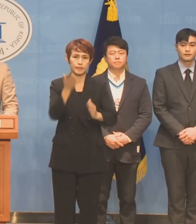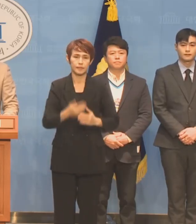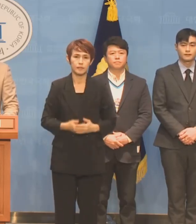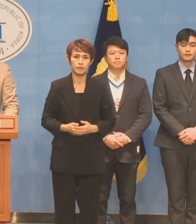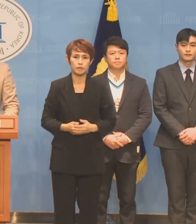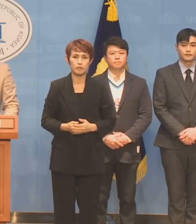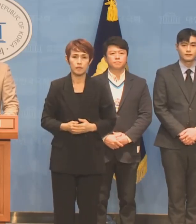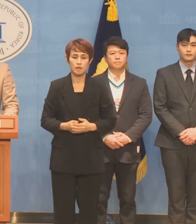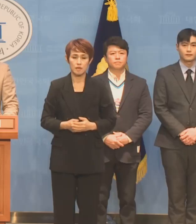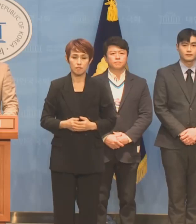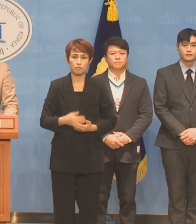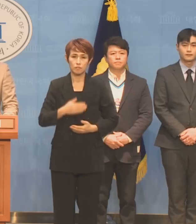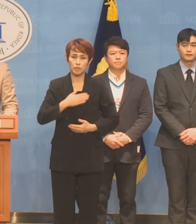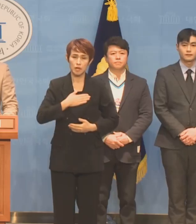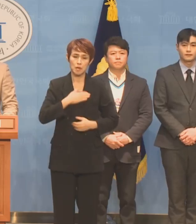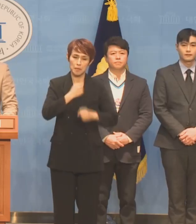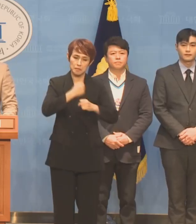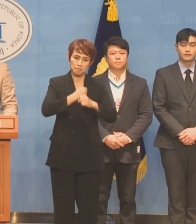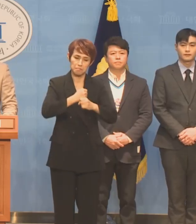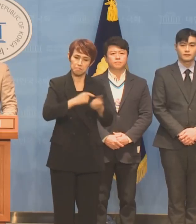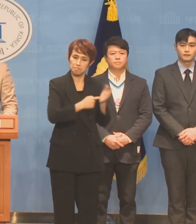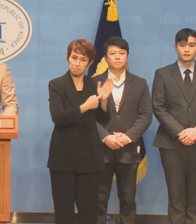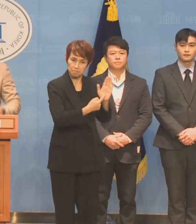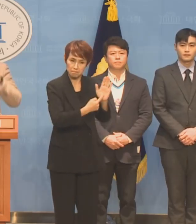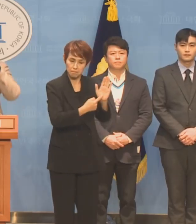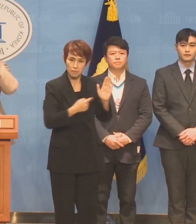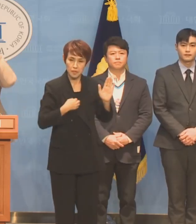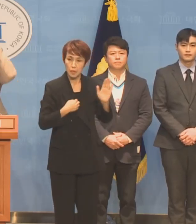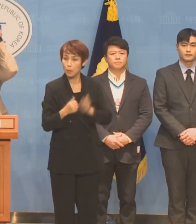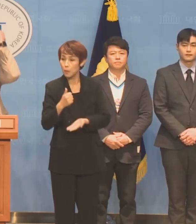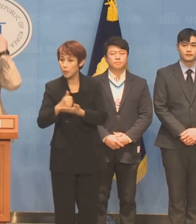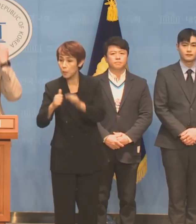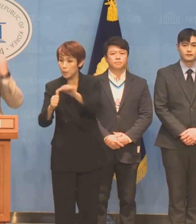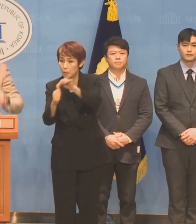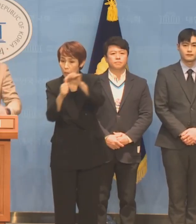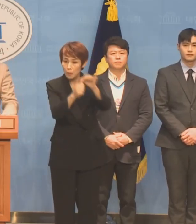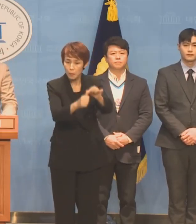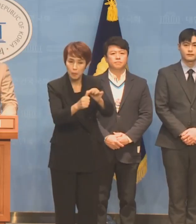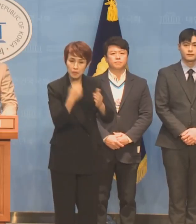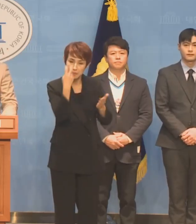본인 출품작을 본인이 추천한 심사위원에게 평가받는 게 말이 됩니까?